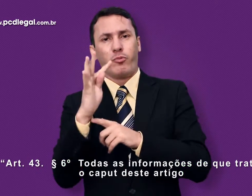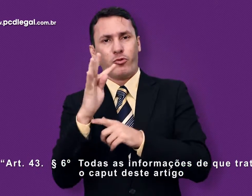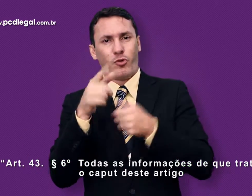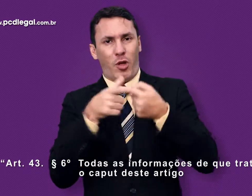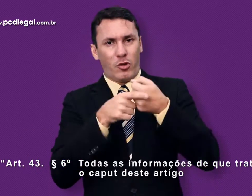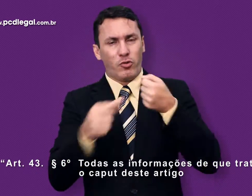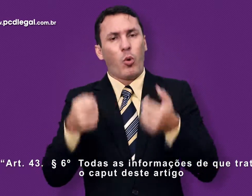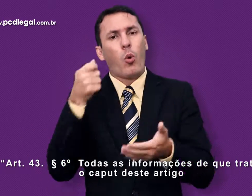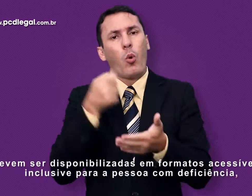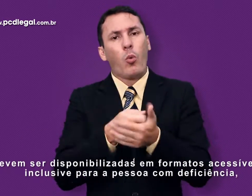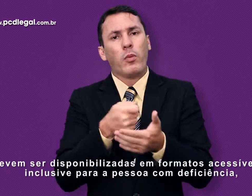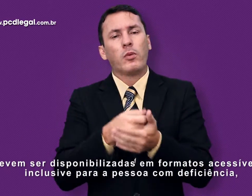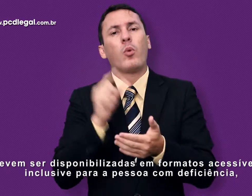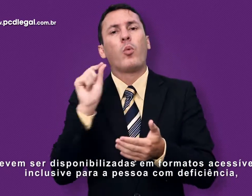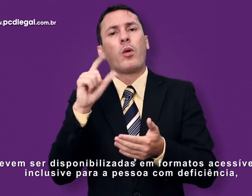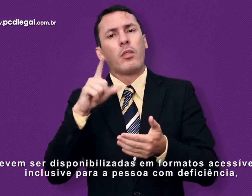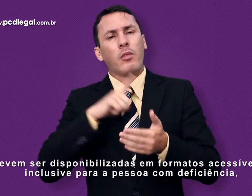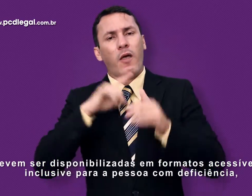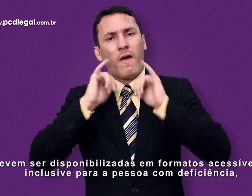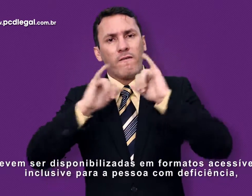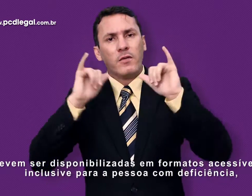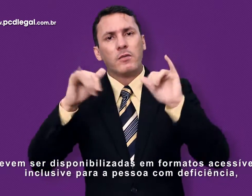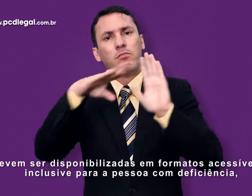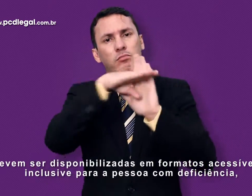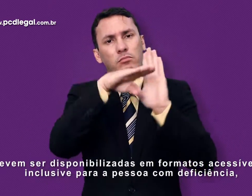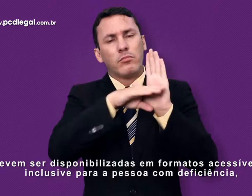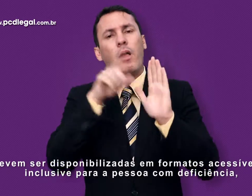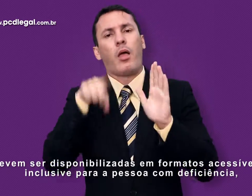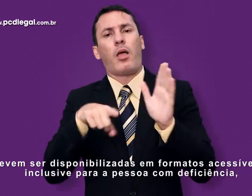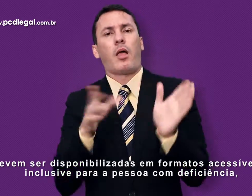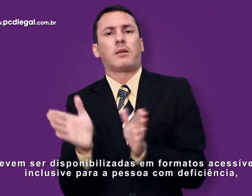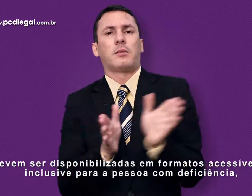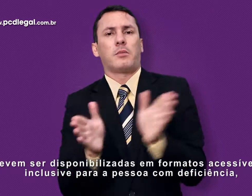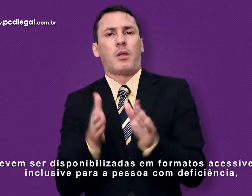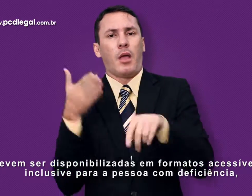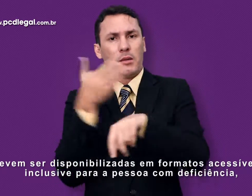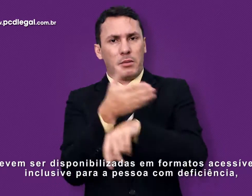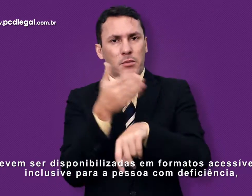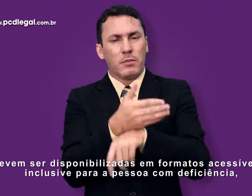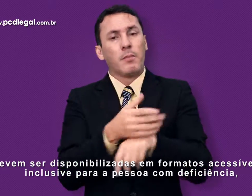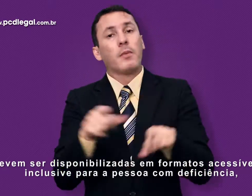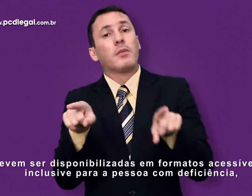deste artigo devem ser disponibilizadas em formatos acessíveis,